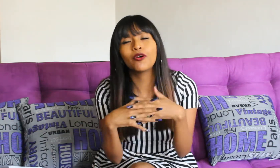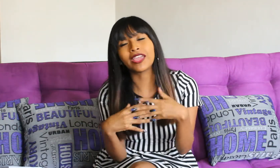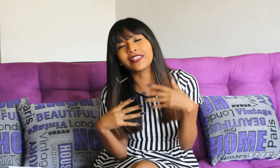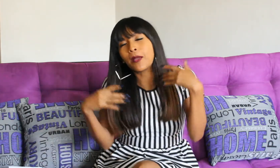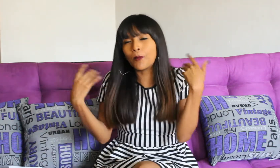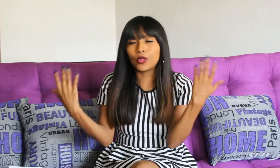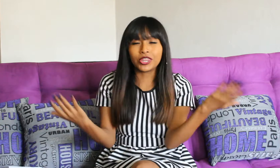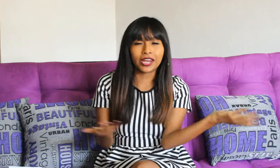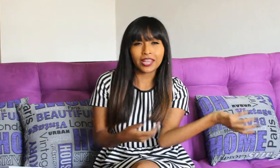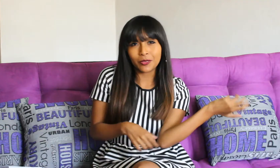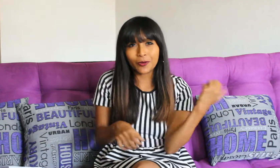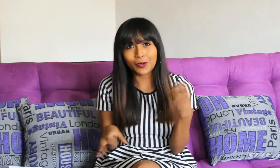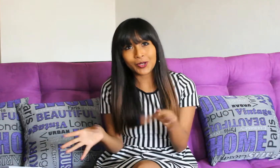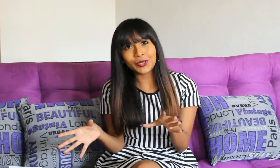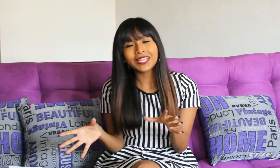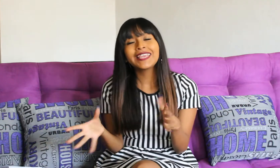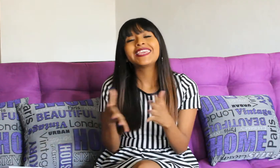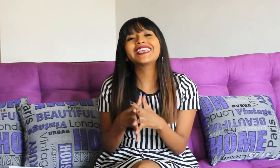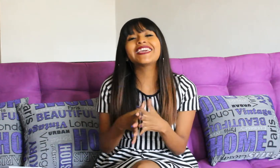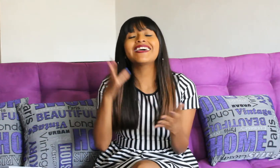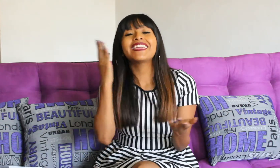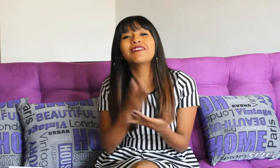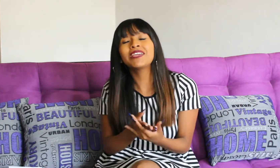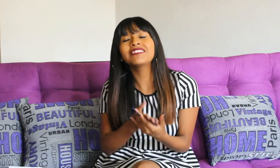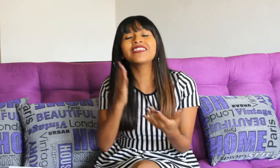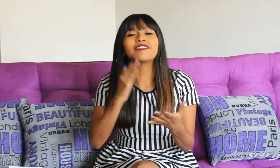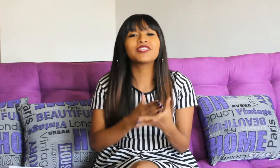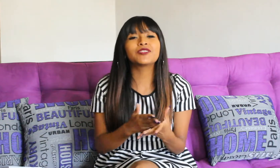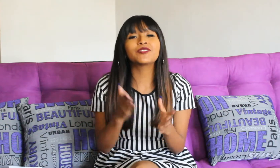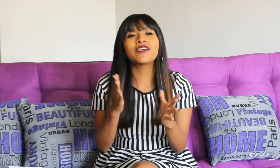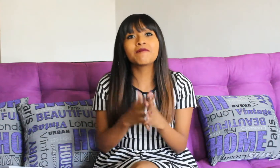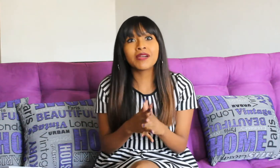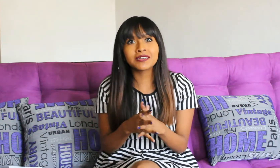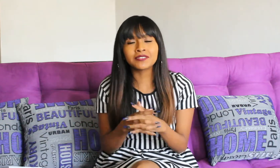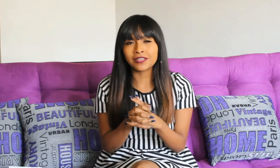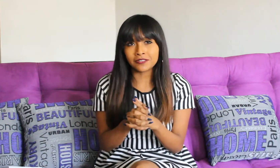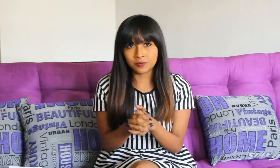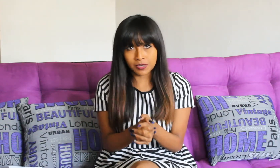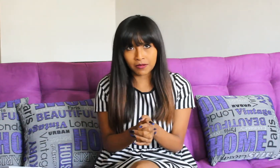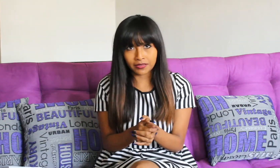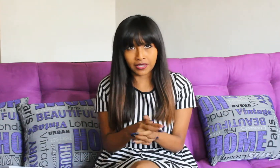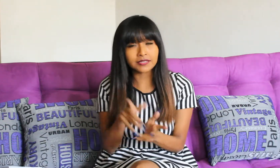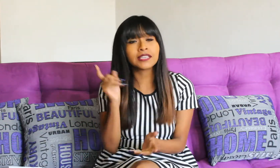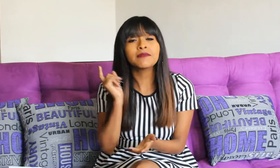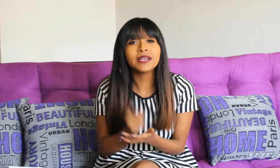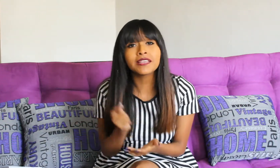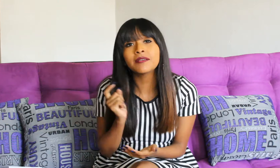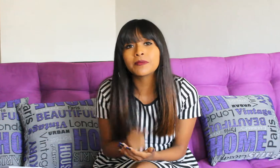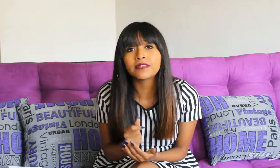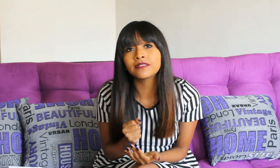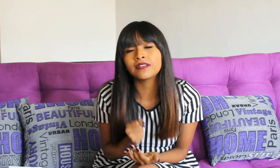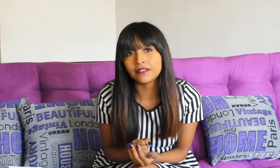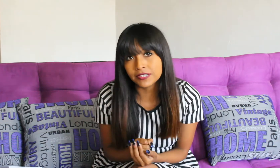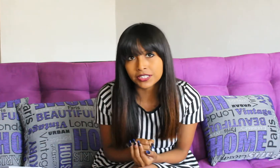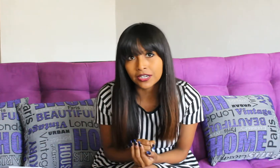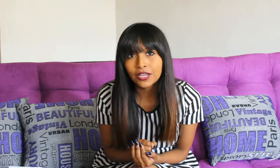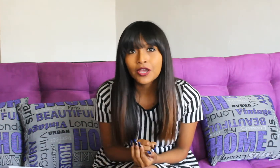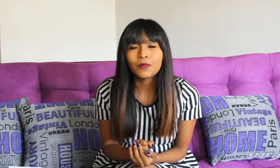en Monterrey, Nuevo León, y queda el 20 y el 21 de marzo del 2020. Así que vayan apartando la fecha,